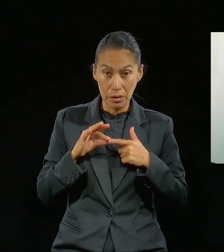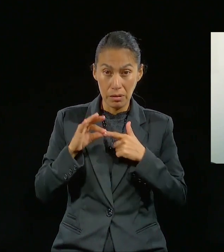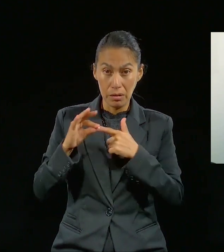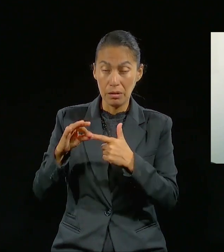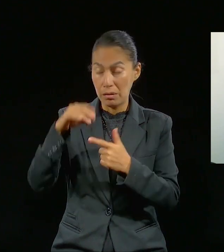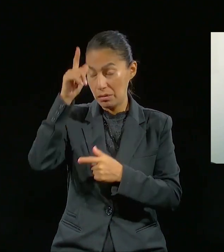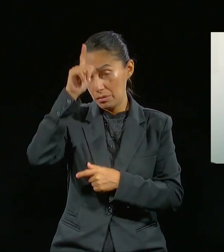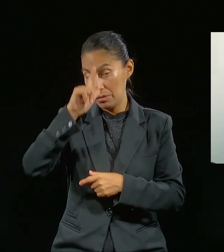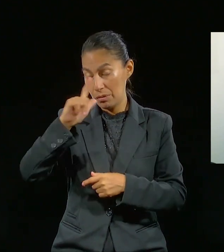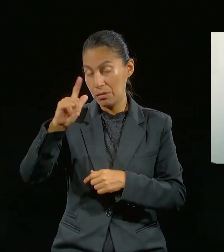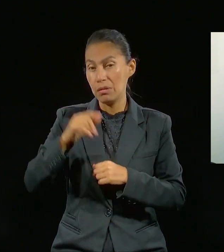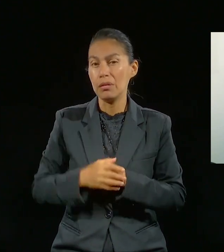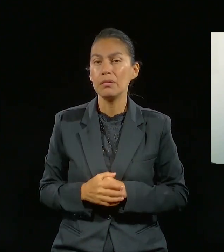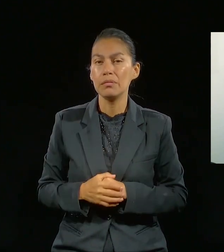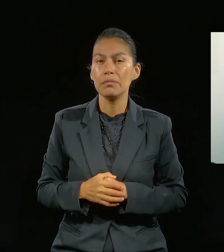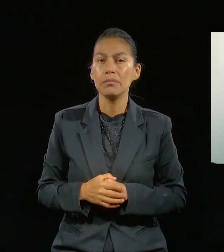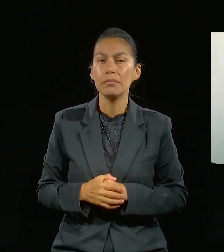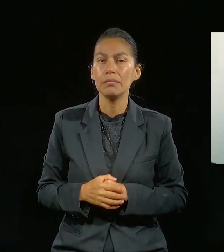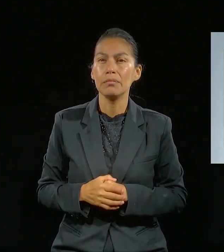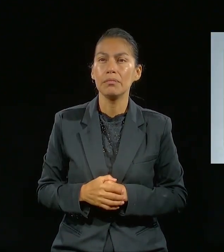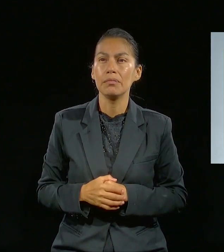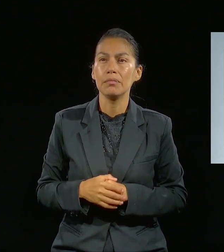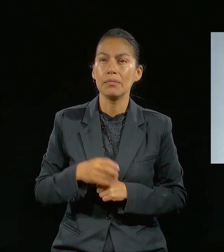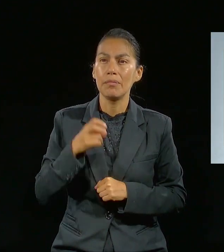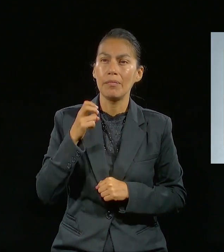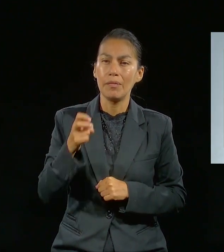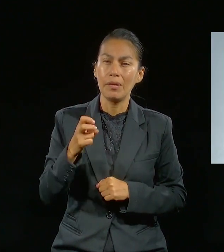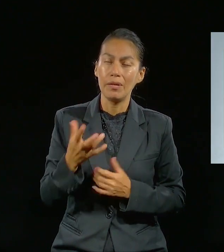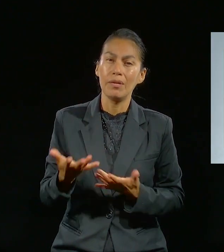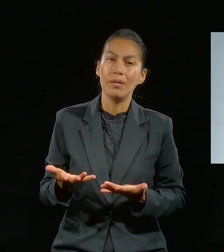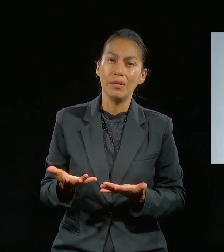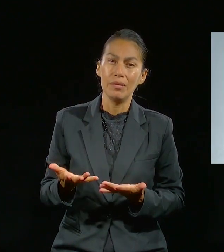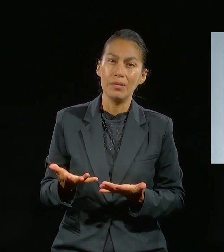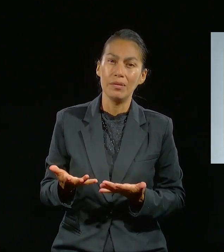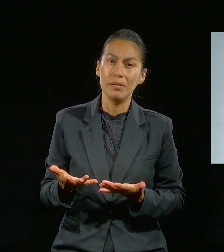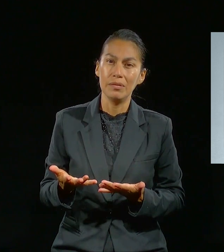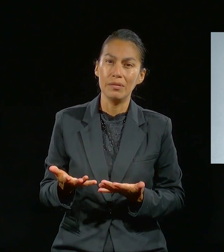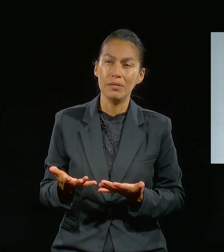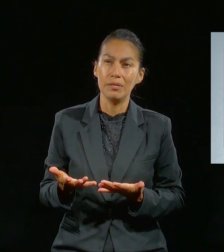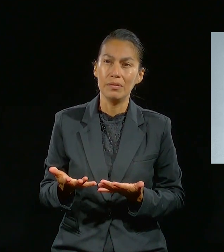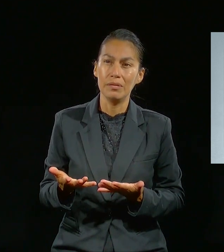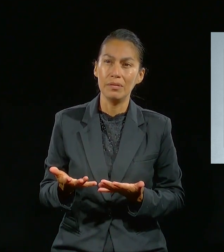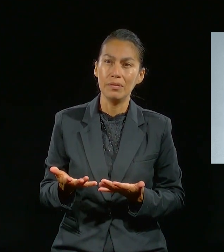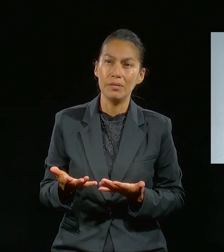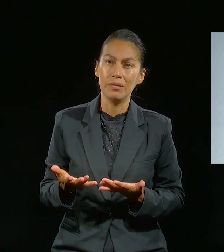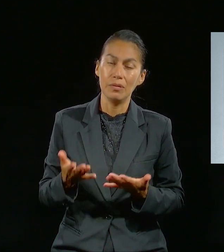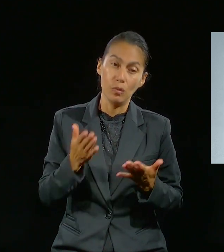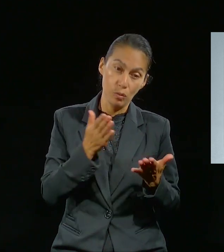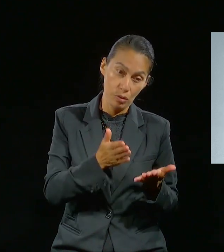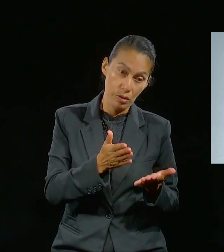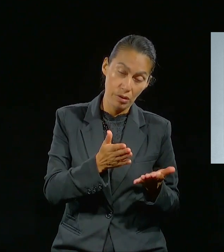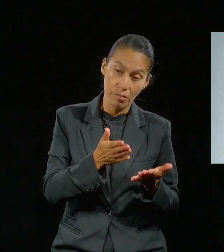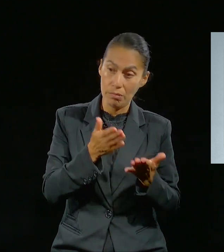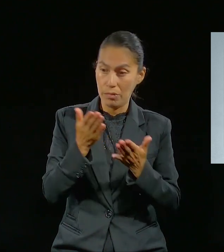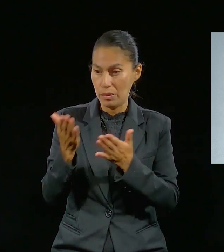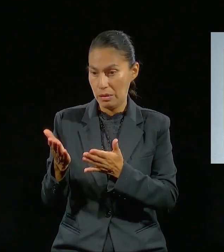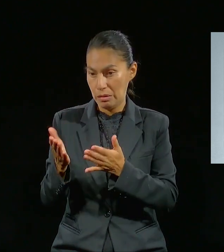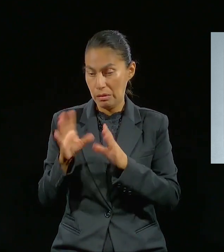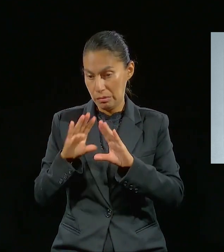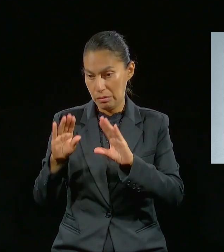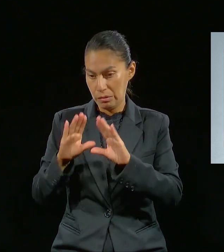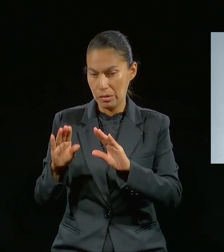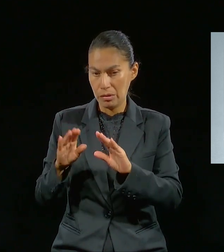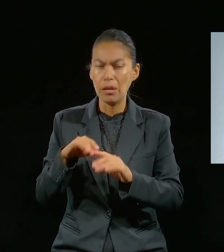sea mi guía espiritual mía, ¿sí? Amén, amén. Entonces, Como usted lo ha sido también para él,